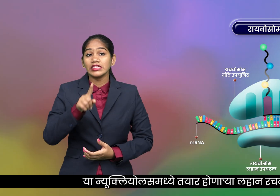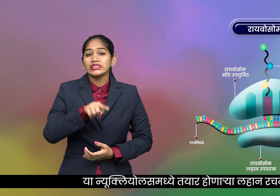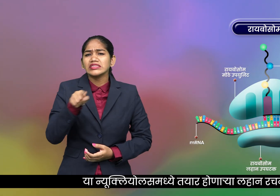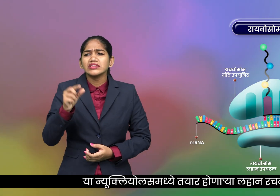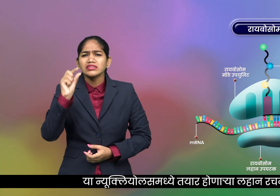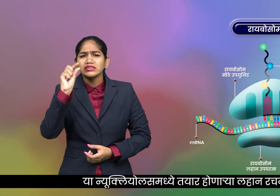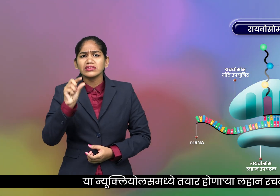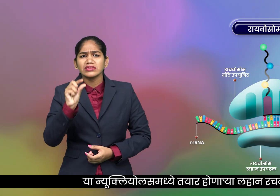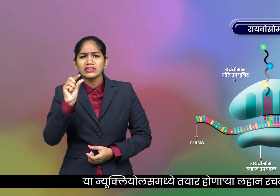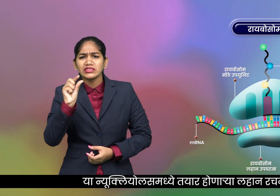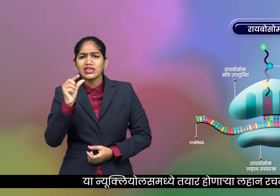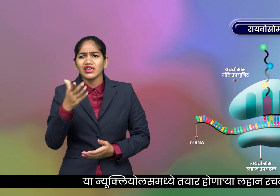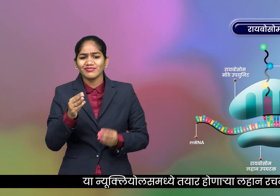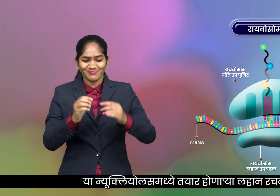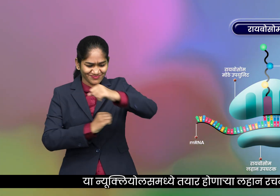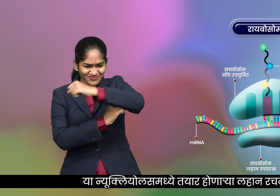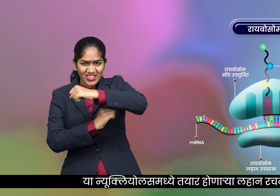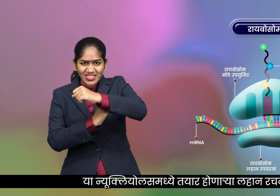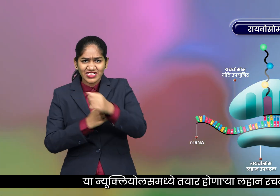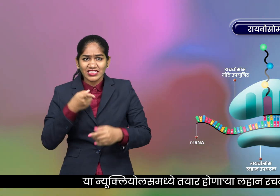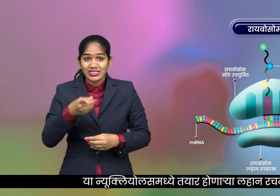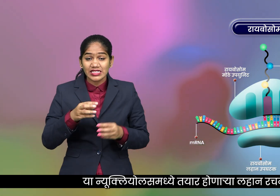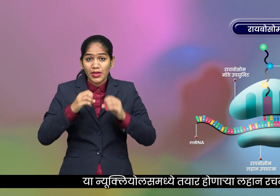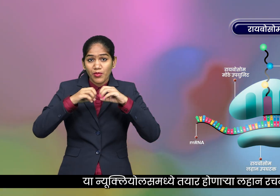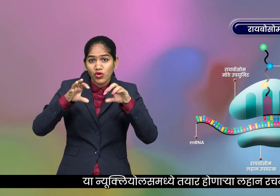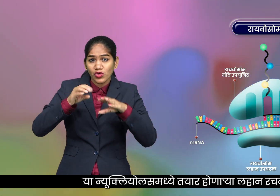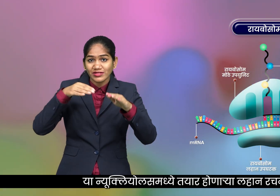या न्यूक्लिओल्समध्ये तयार होणाऱ्या लहान रचना आहेत